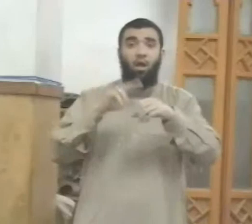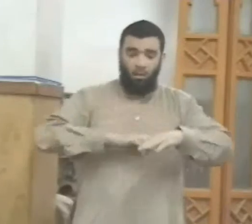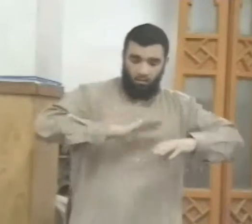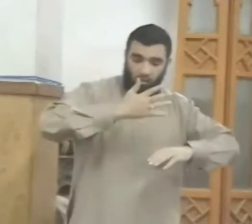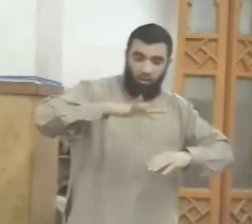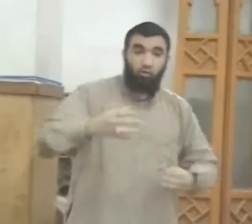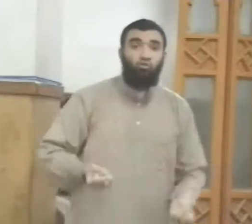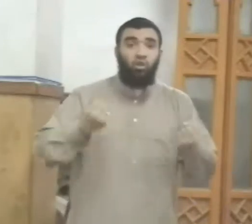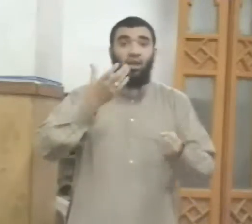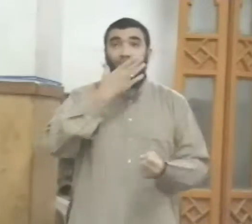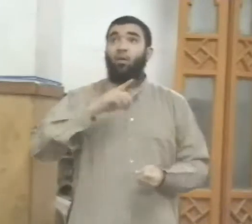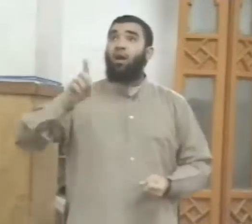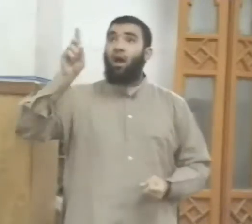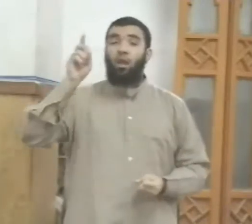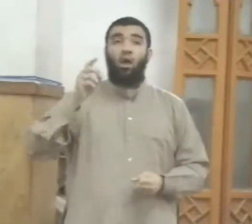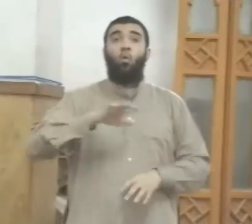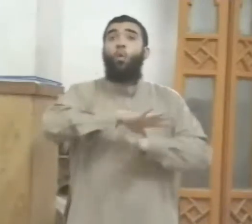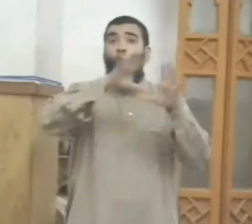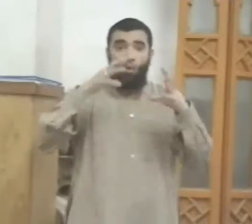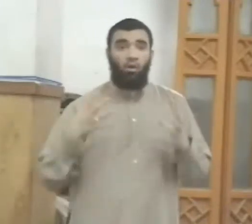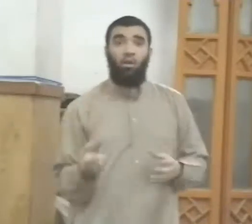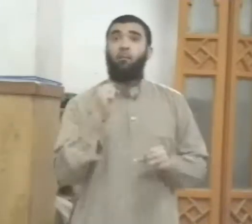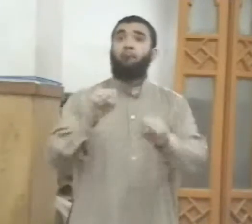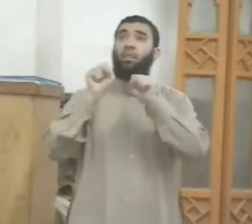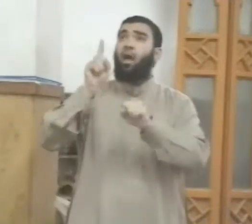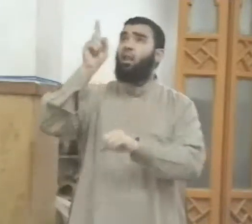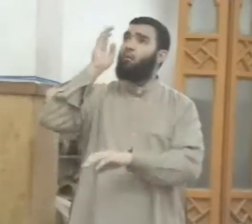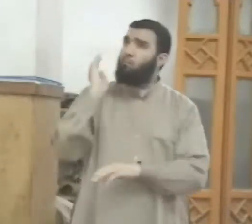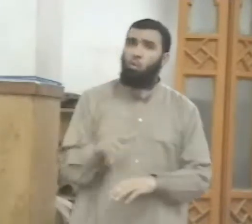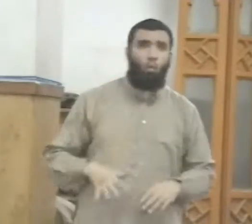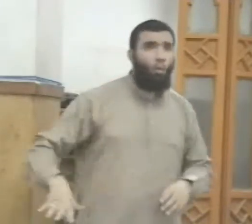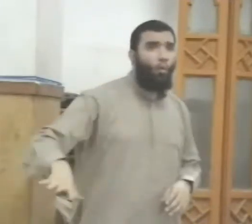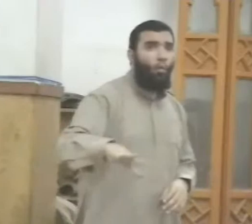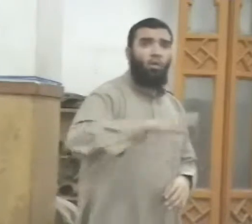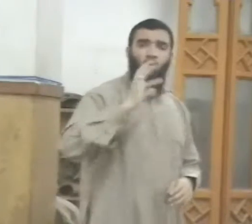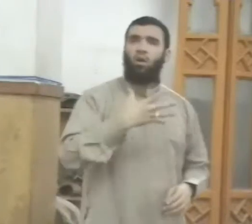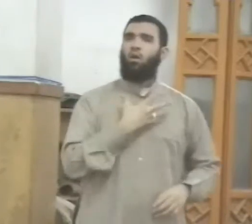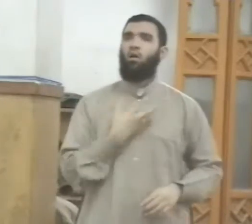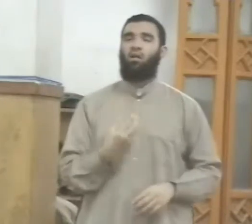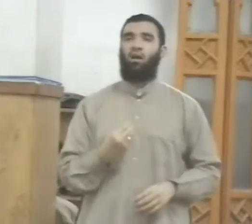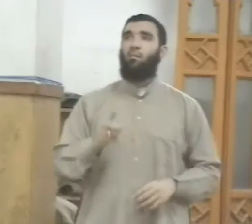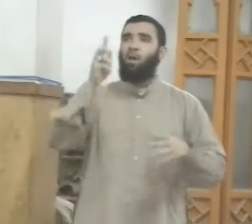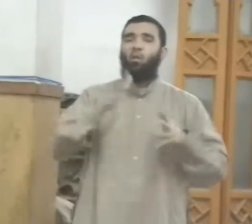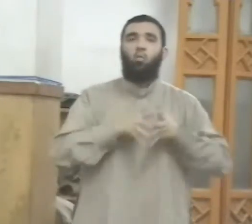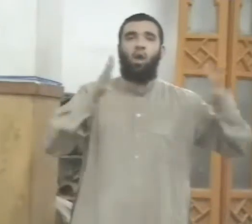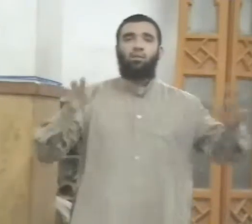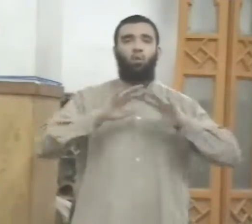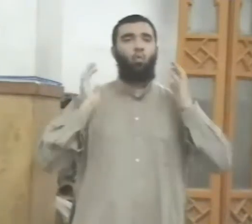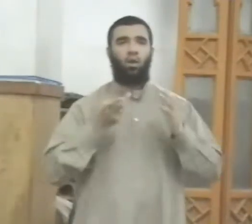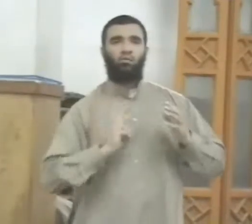رب كل شيء ومليك، نسألك بقدرتك على الخلق وبرحمتك التي وسعت كل شيء أن ترفع